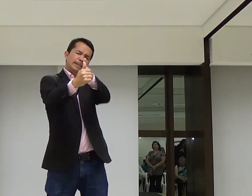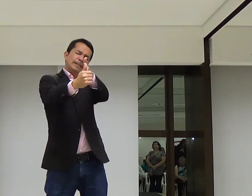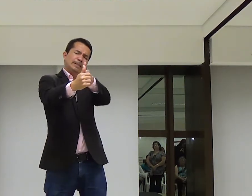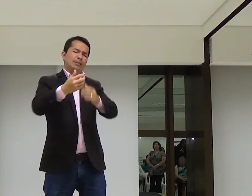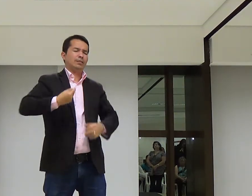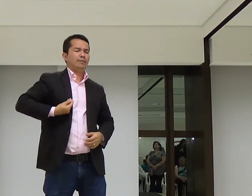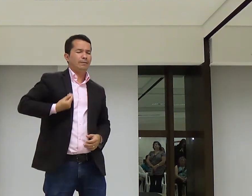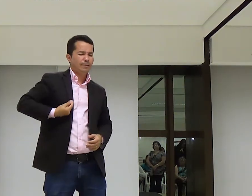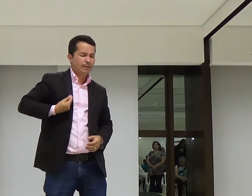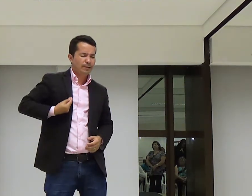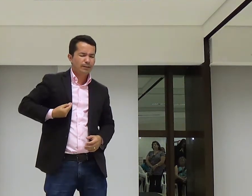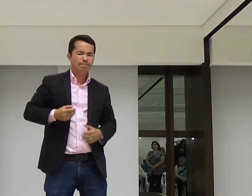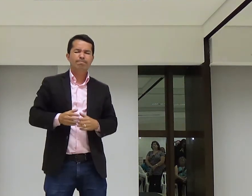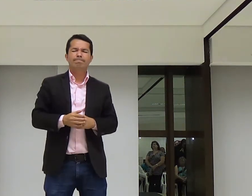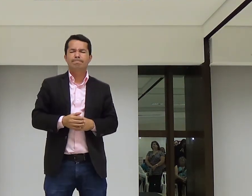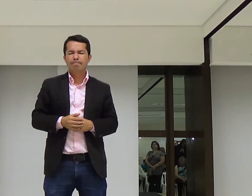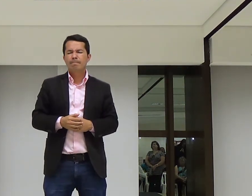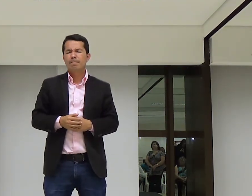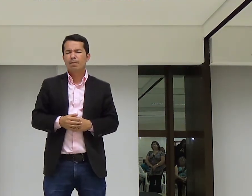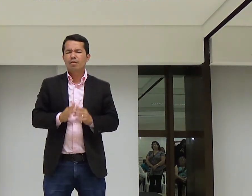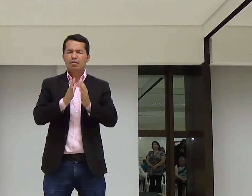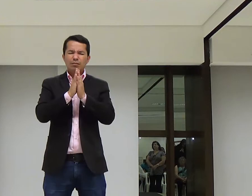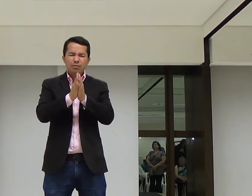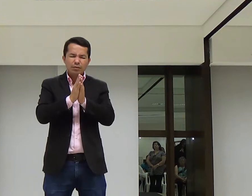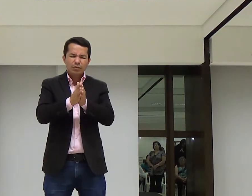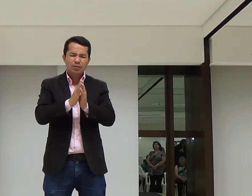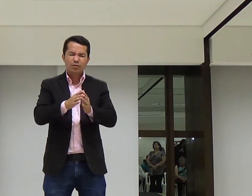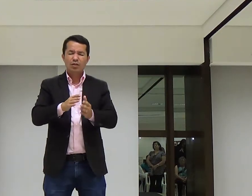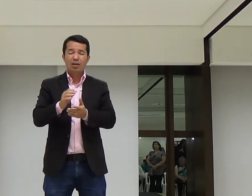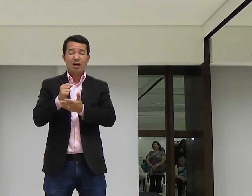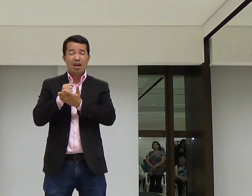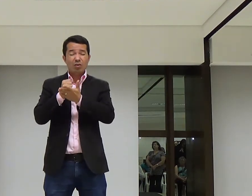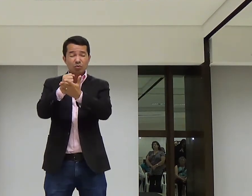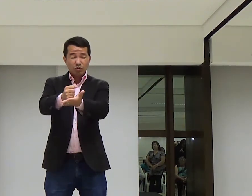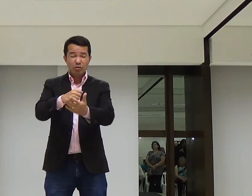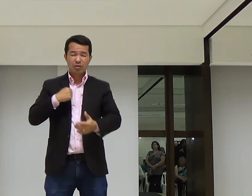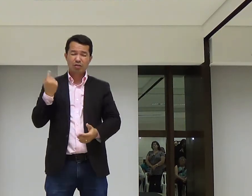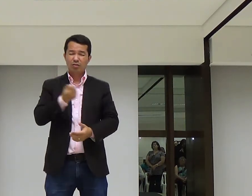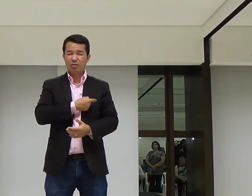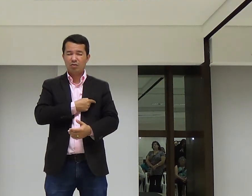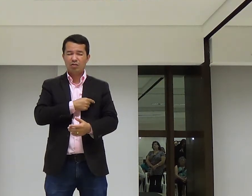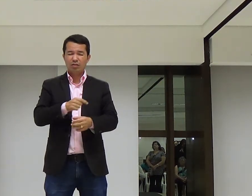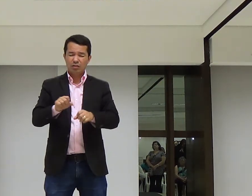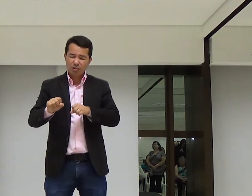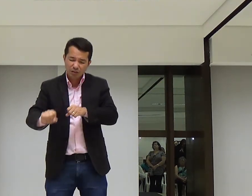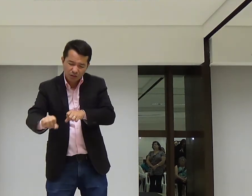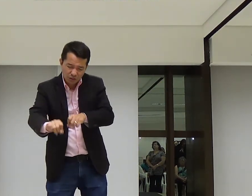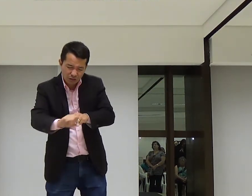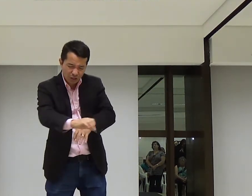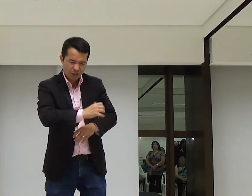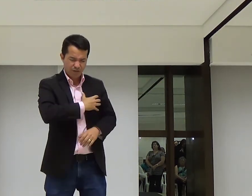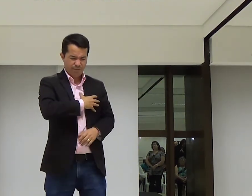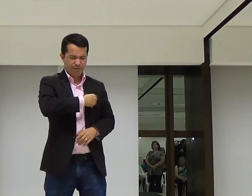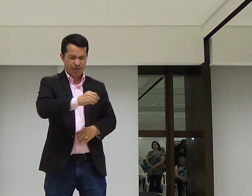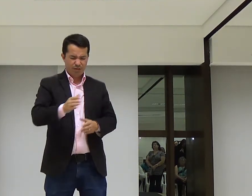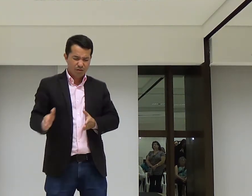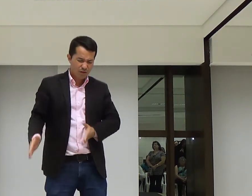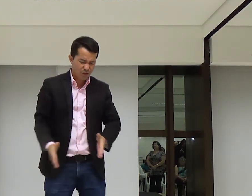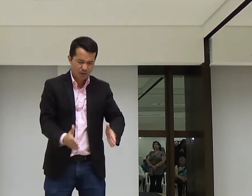todo, nos guiando a vida. Por favor, Pai, nos ajuda a ensinar